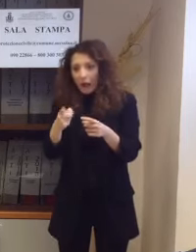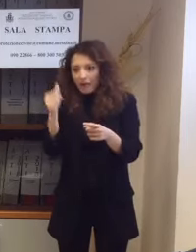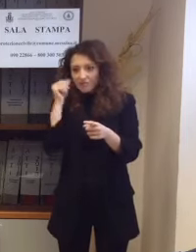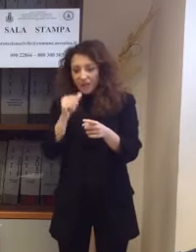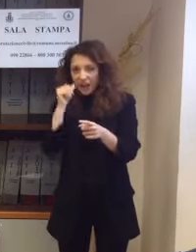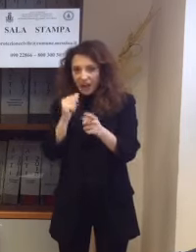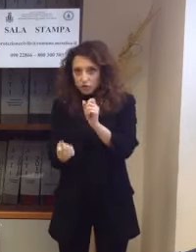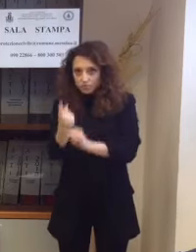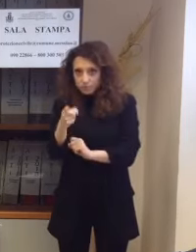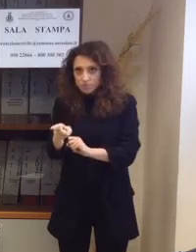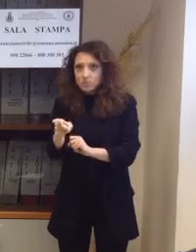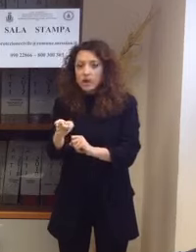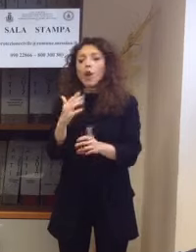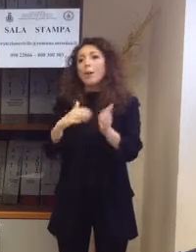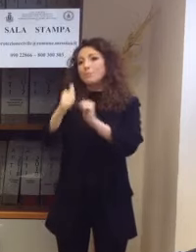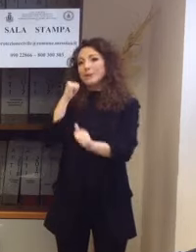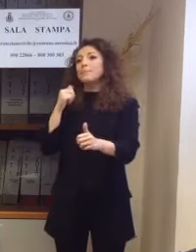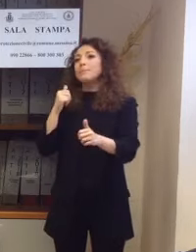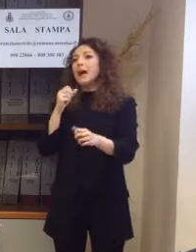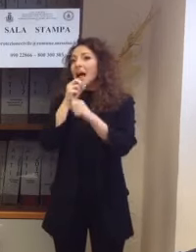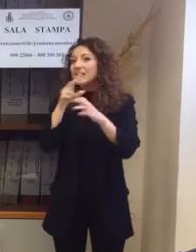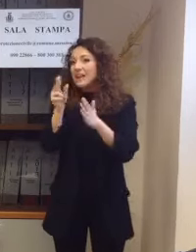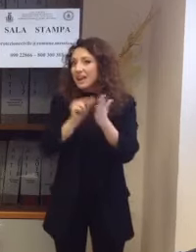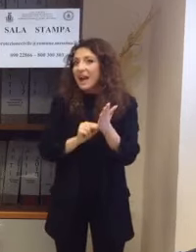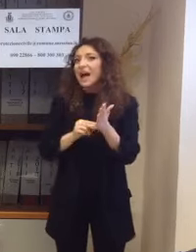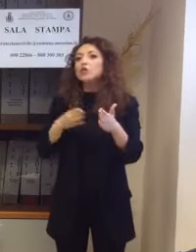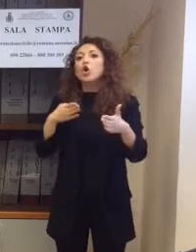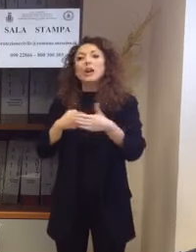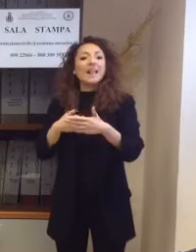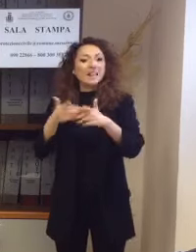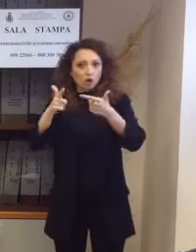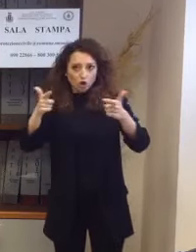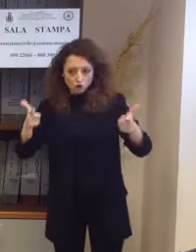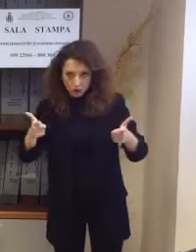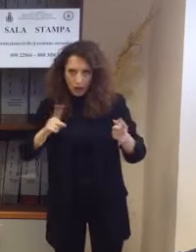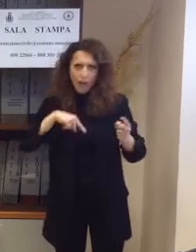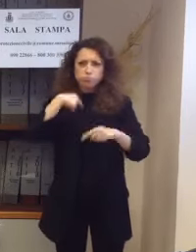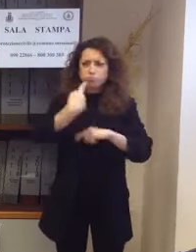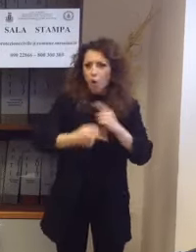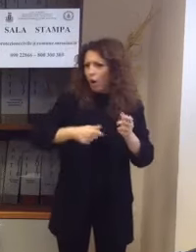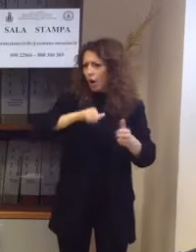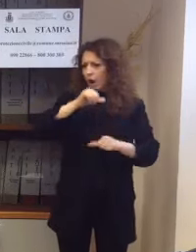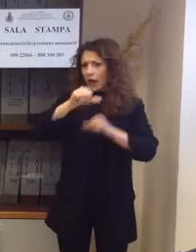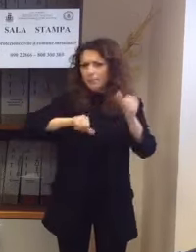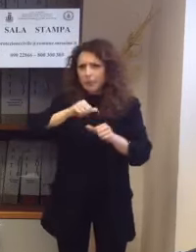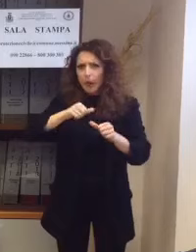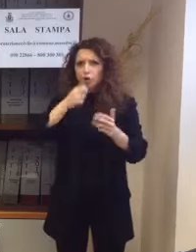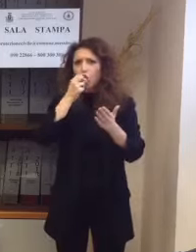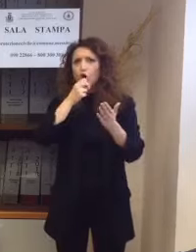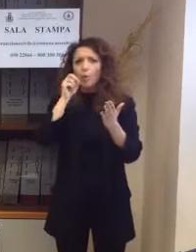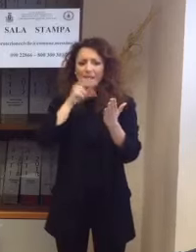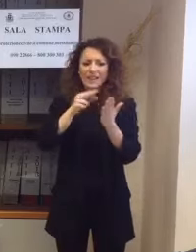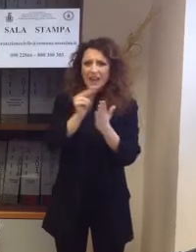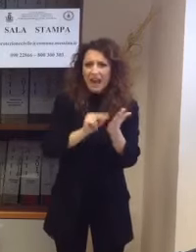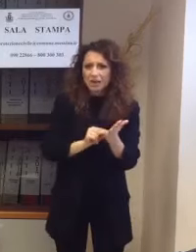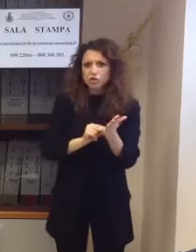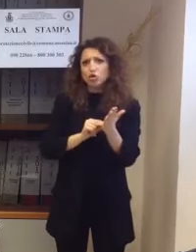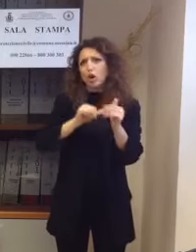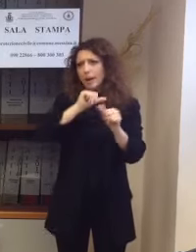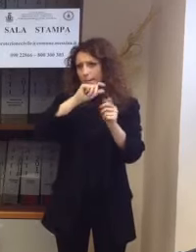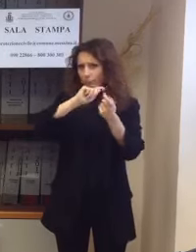Quindi prima ha dichiarato di non avere il reddito, poi ha modificato la dichiarazione, a seguito